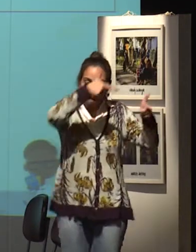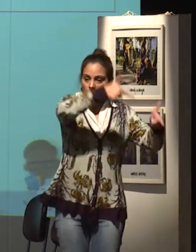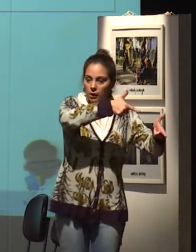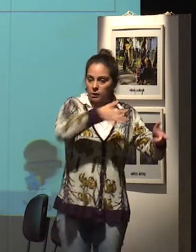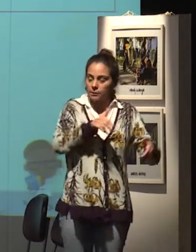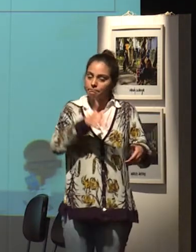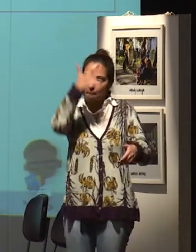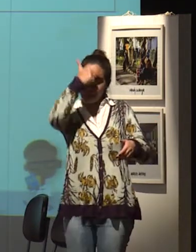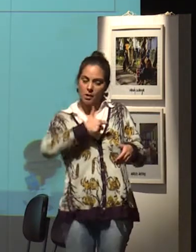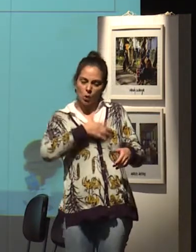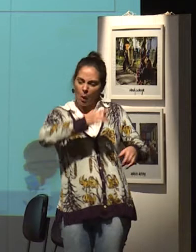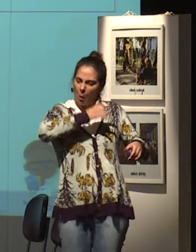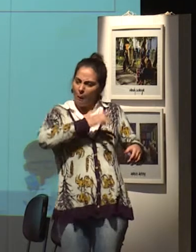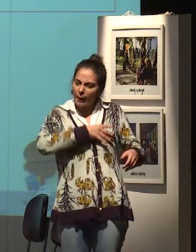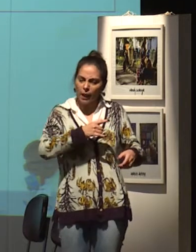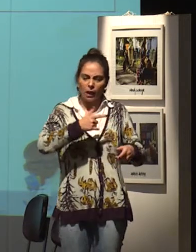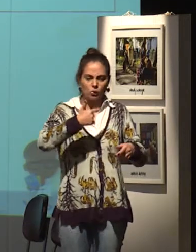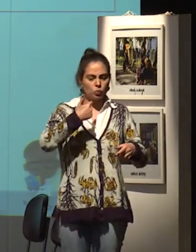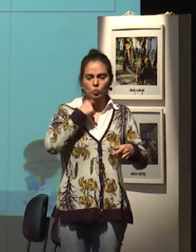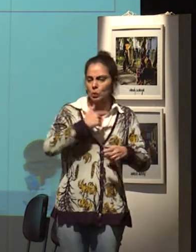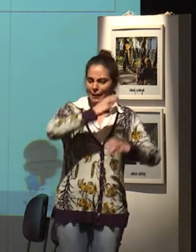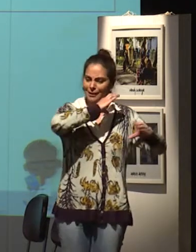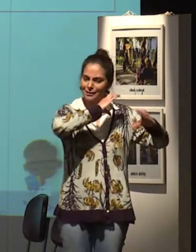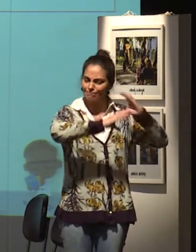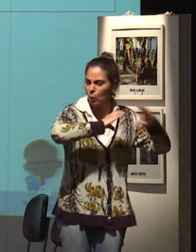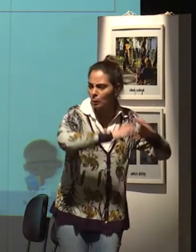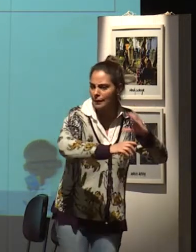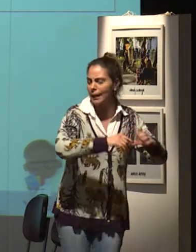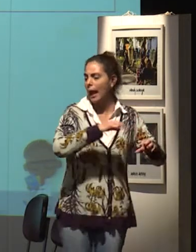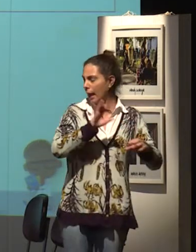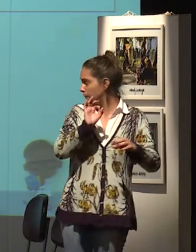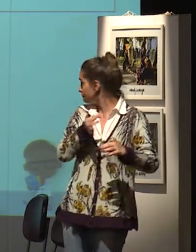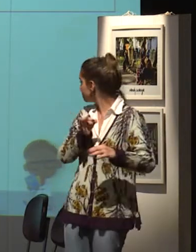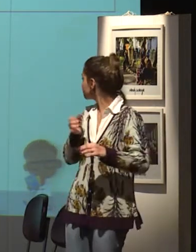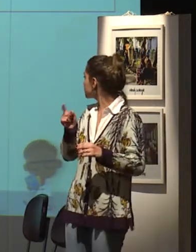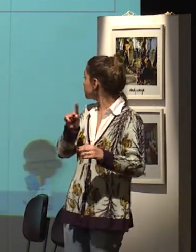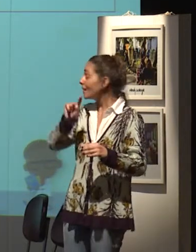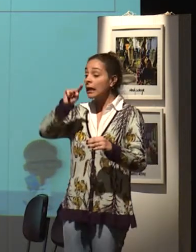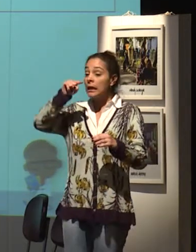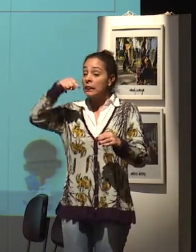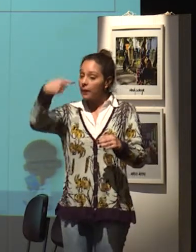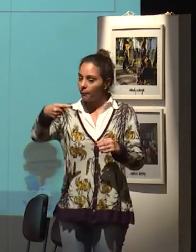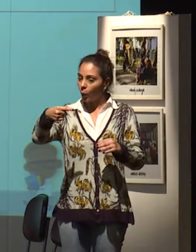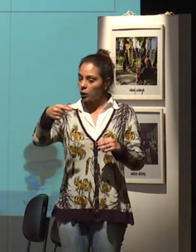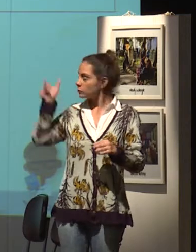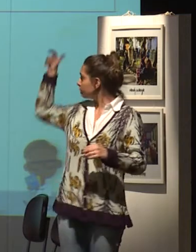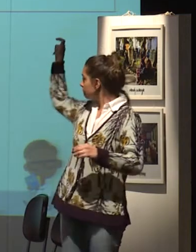O primeiro, falando a respeito da arma, né, e mostrava as pessoas com medo, não conseguindo se comunicar. E no segundo